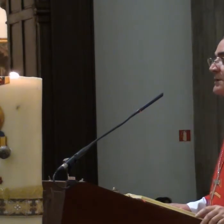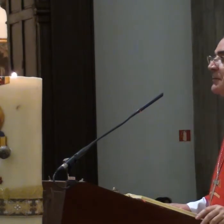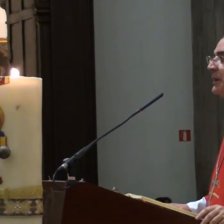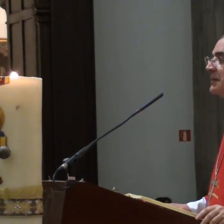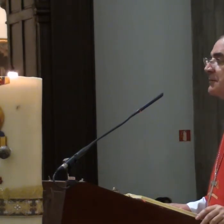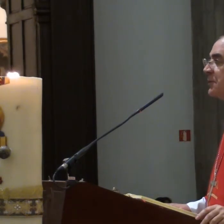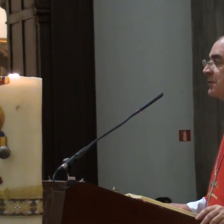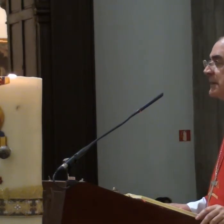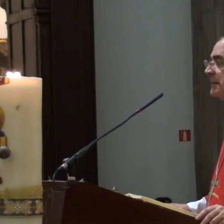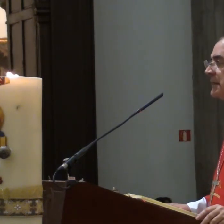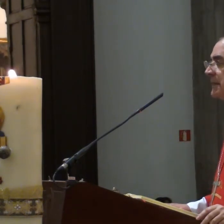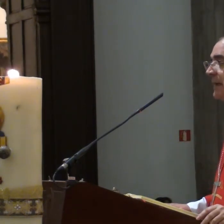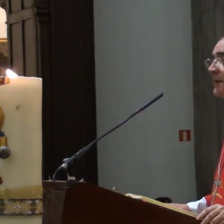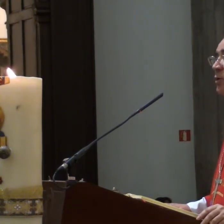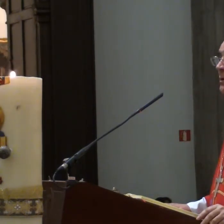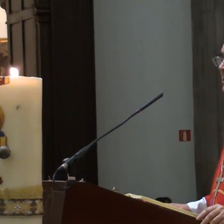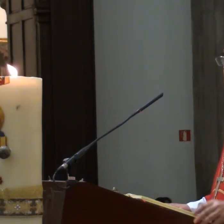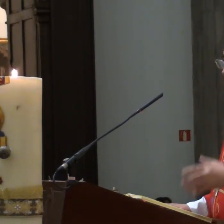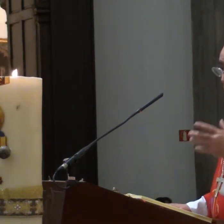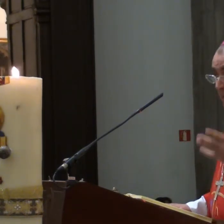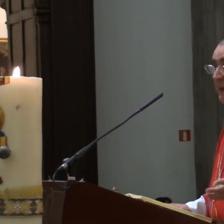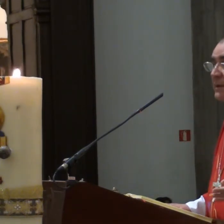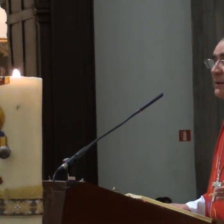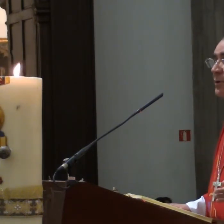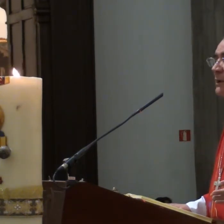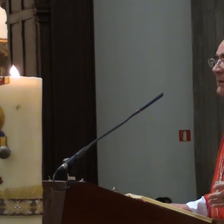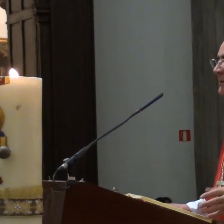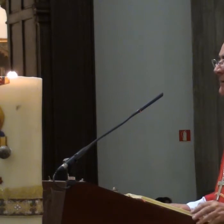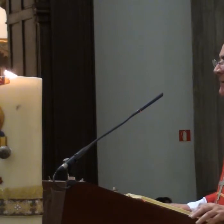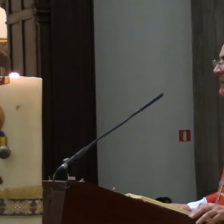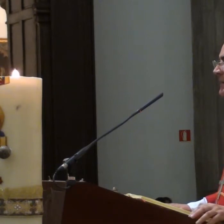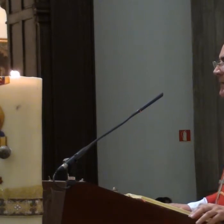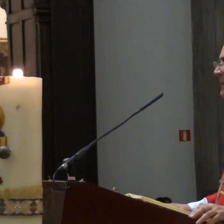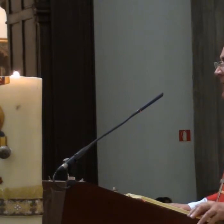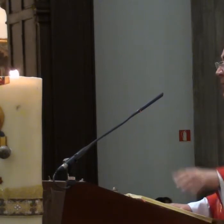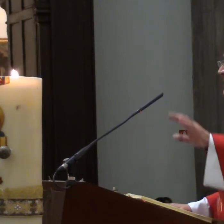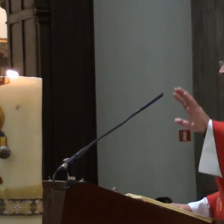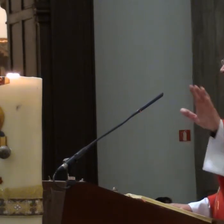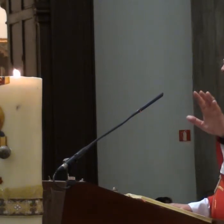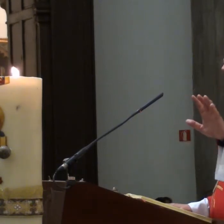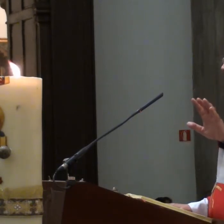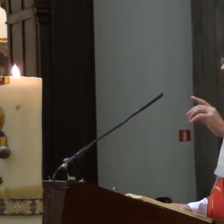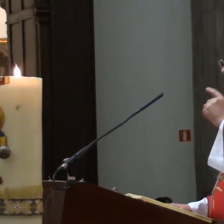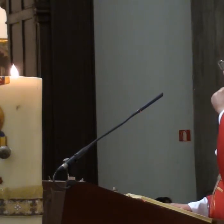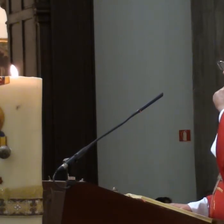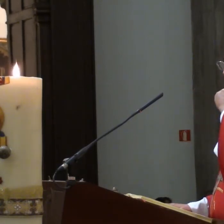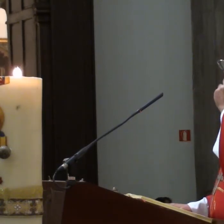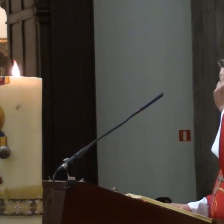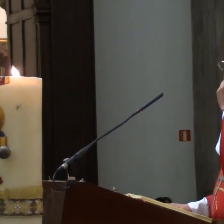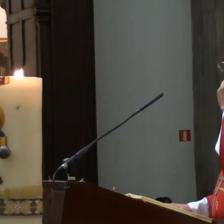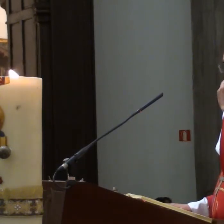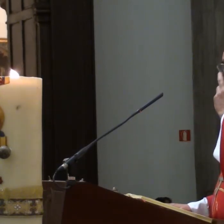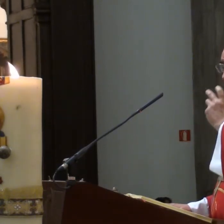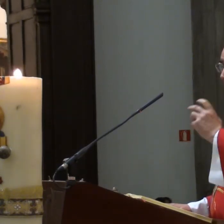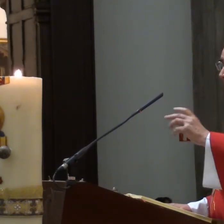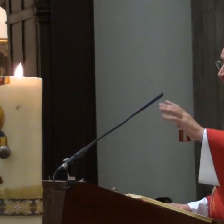Dios al principio le dijo y le dice hoy que puedes hacer lo que quieras en la